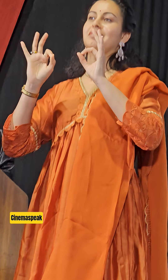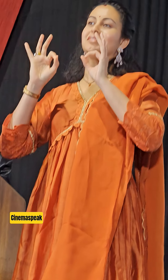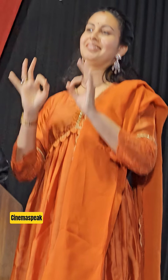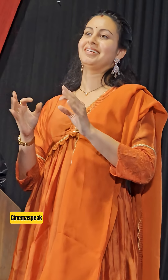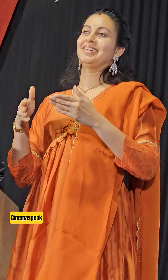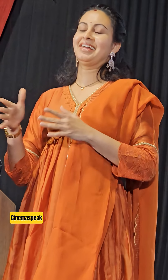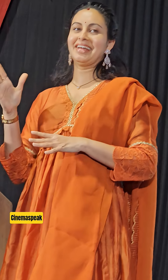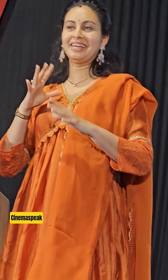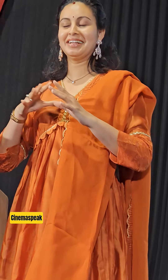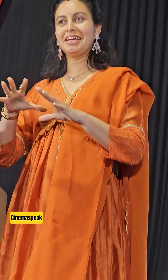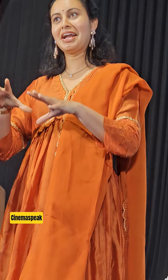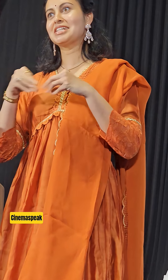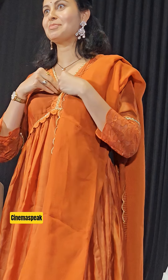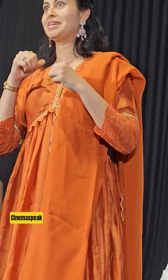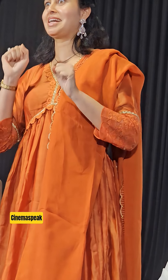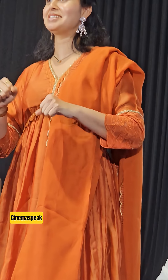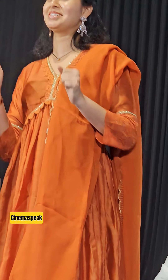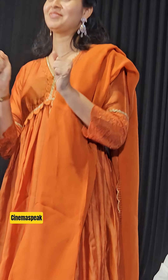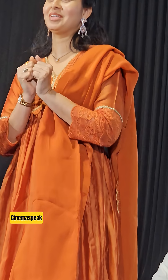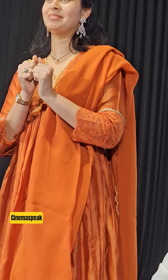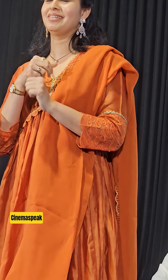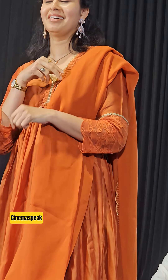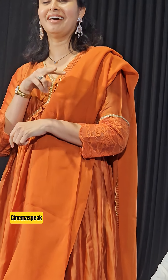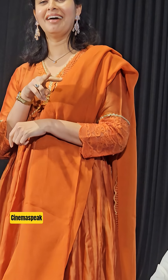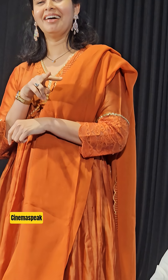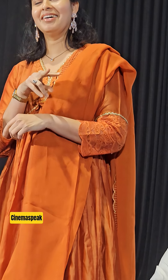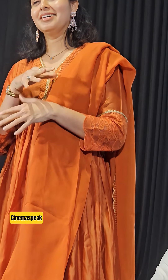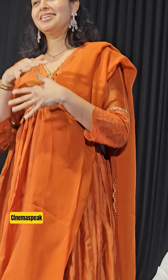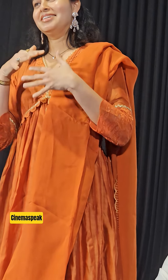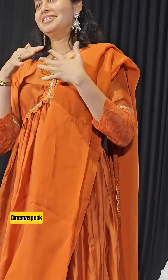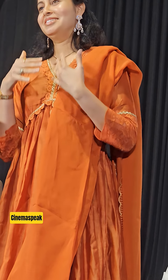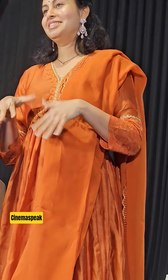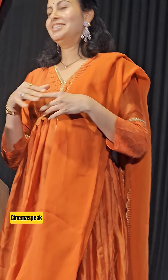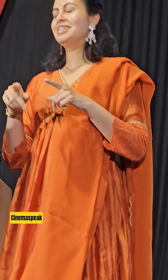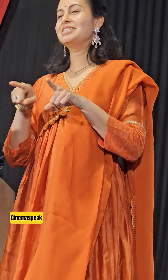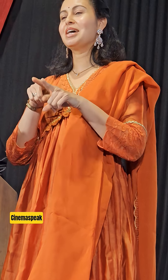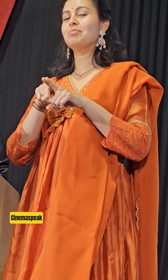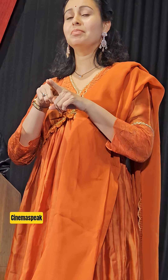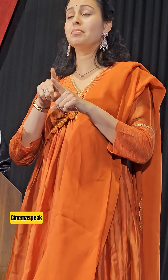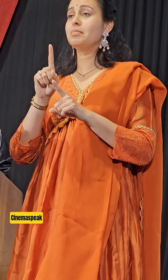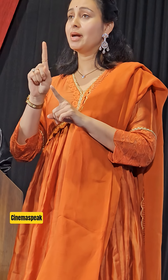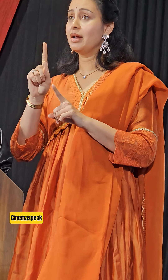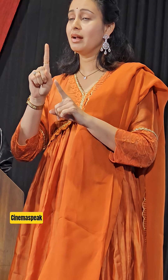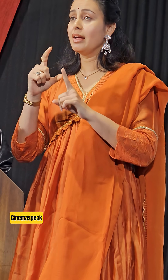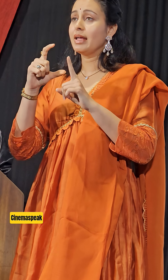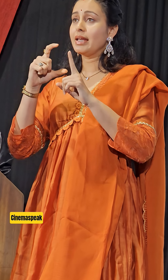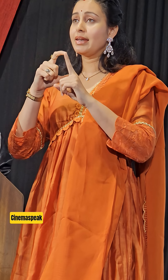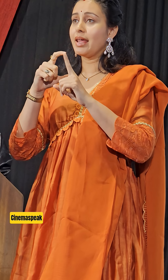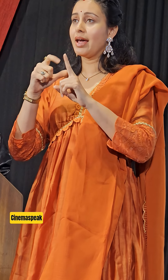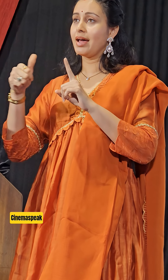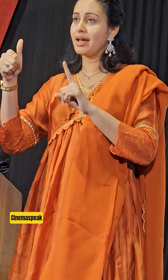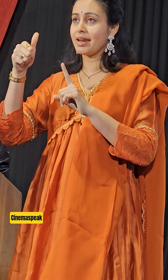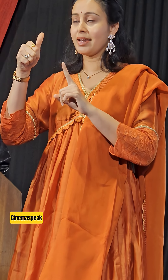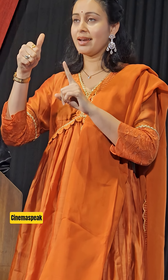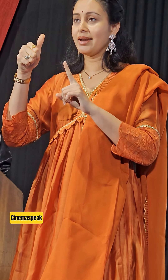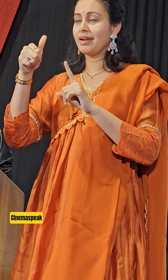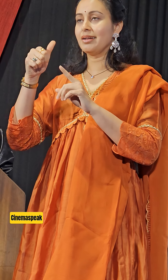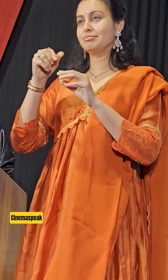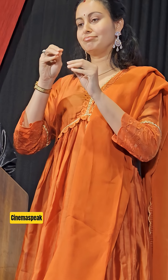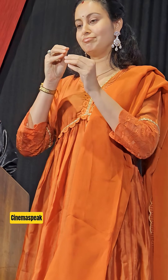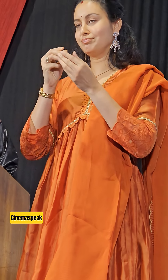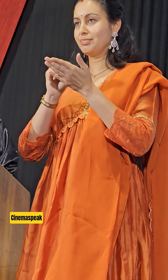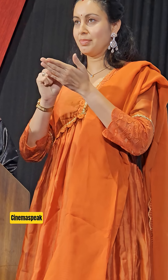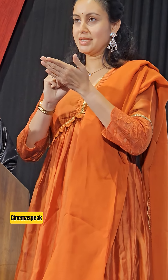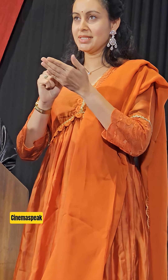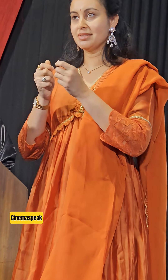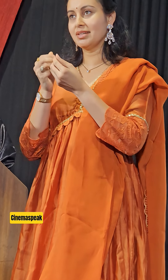இவ்வளோ பழகினது, எங்களோட பாண்டிங் இதெல்லாமே ரொம்ப இதுவாக இருக்கும். அக்செப்ட் பண்ணி என்ன இதுக்குள்ளே